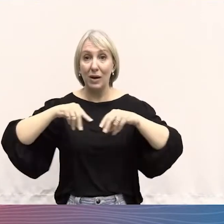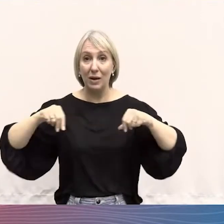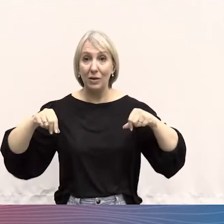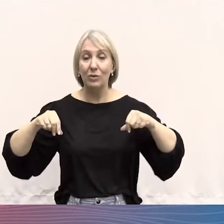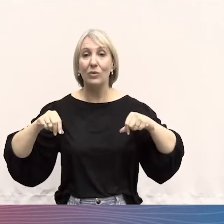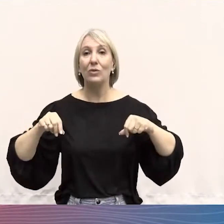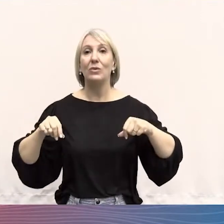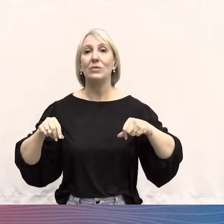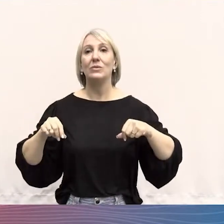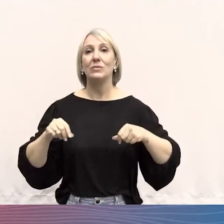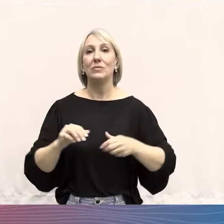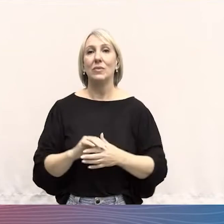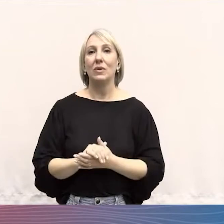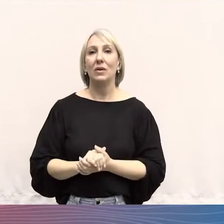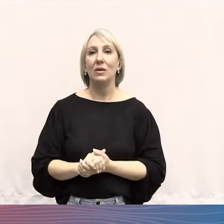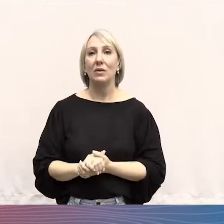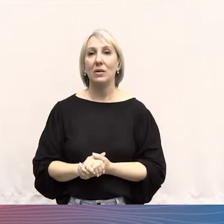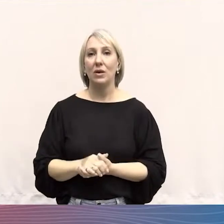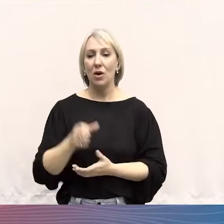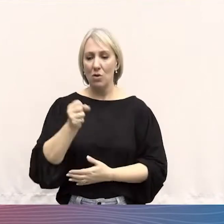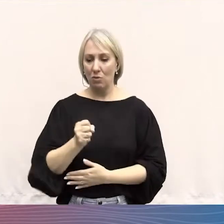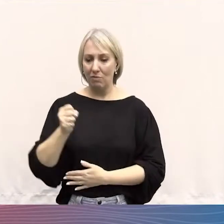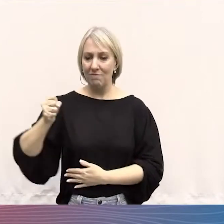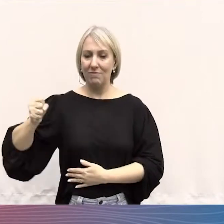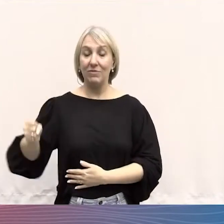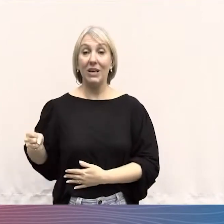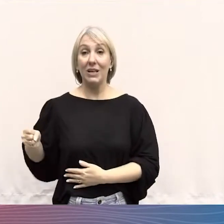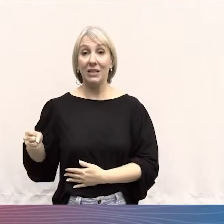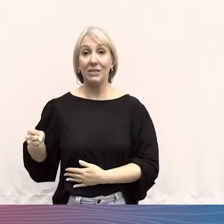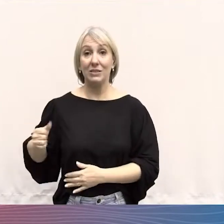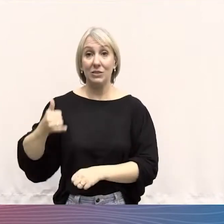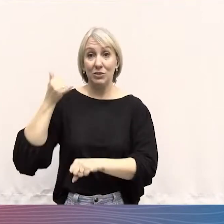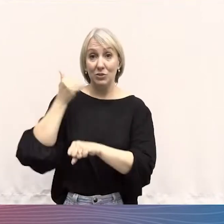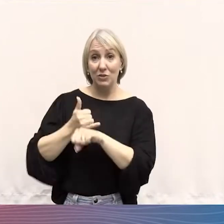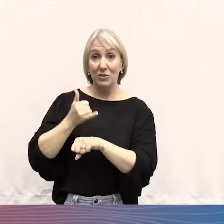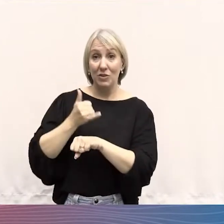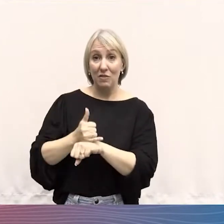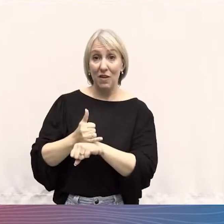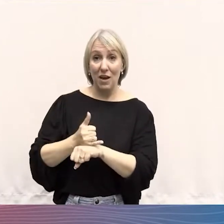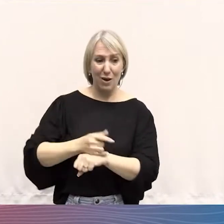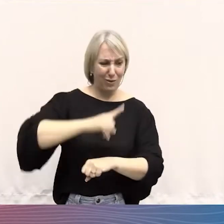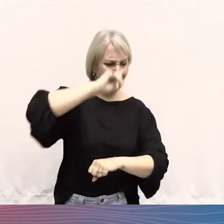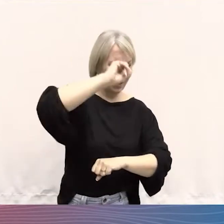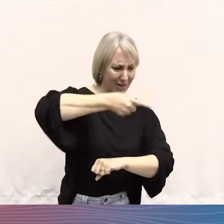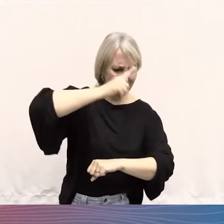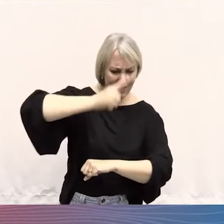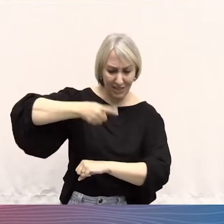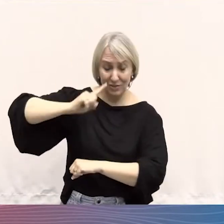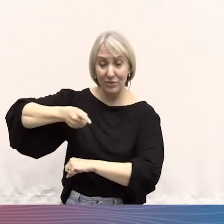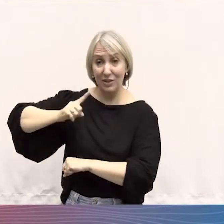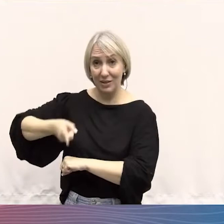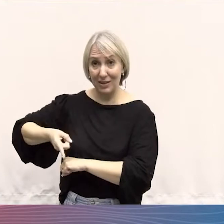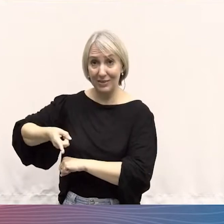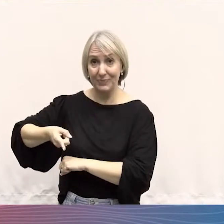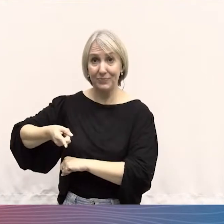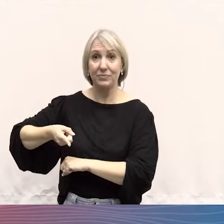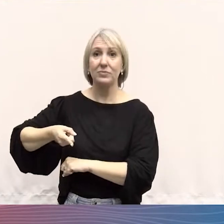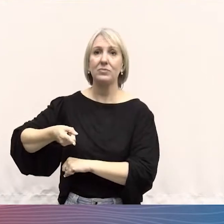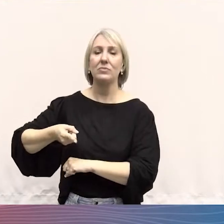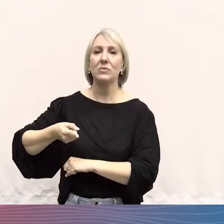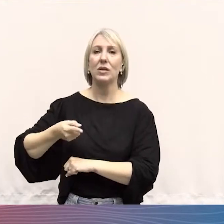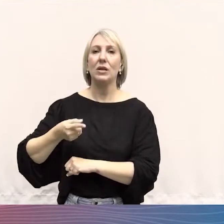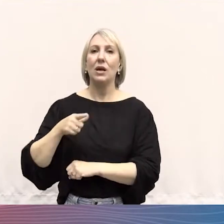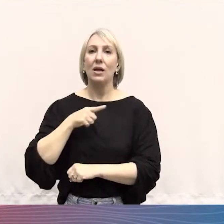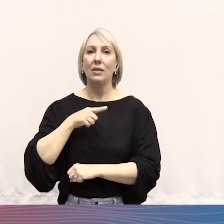vara de ferro as regerás e as despedaçarás. Eu encontrei na Bíblia 2 versículos que